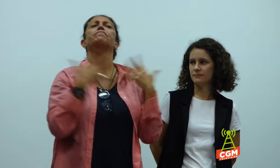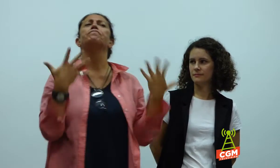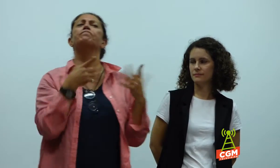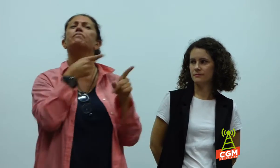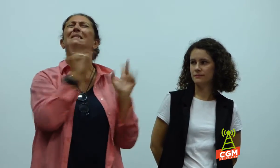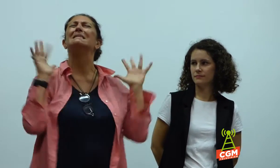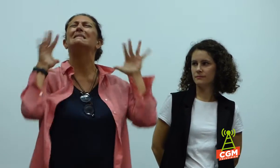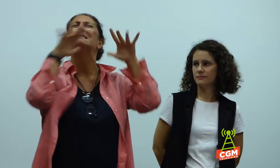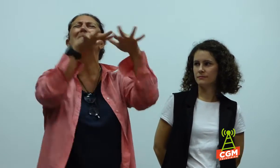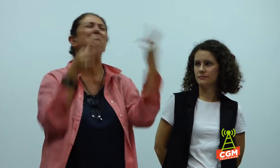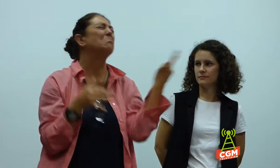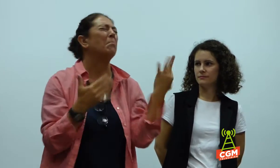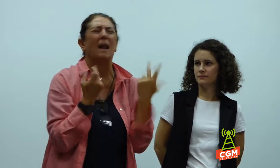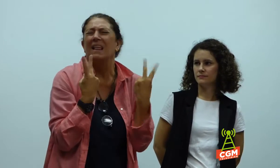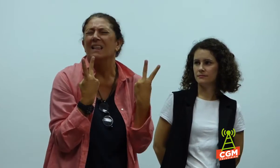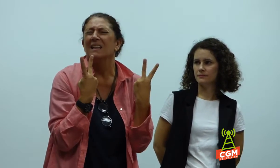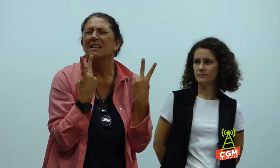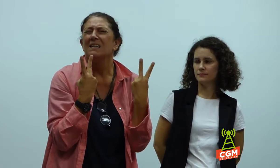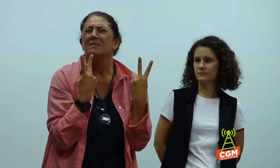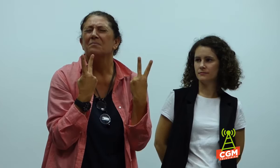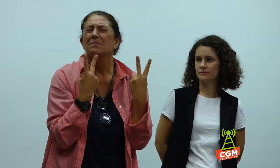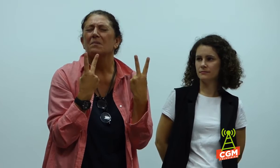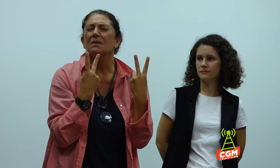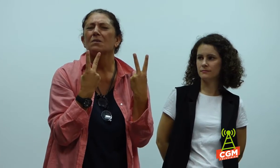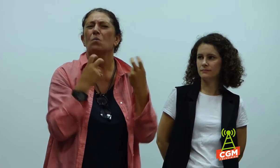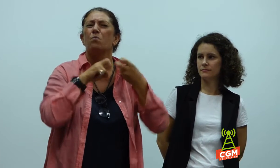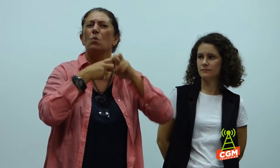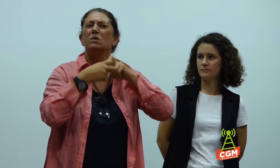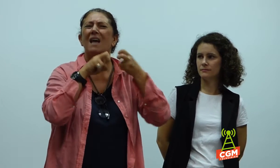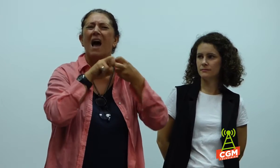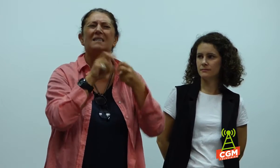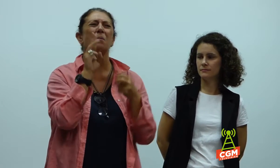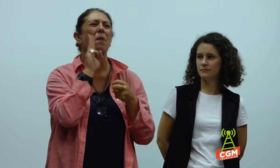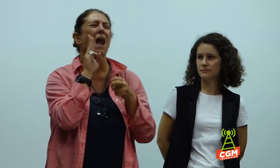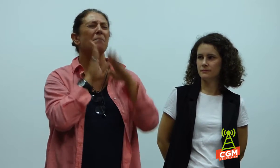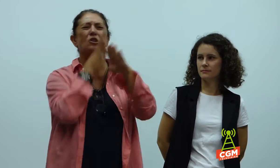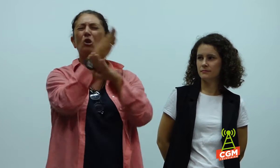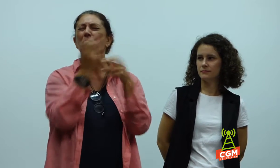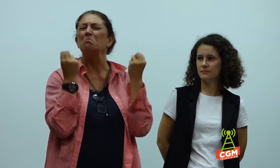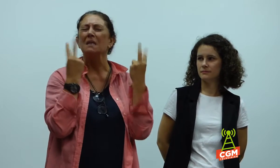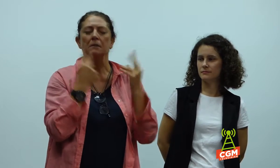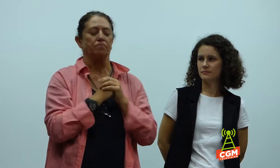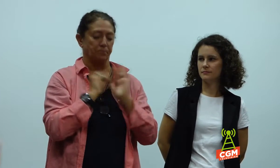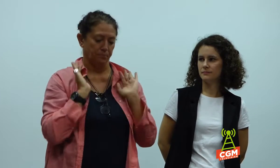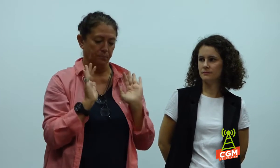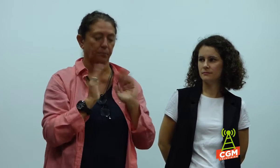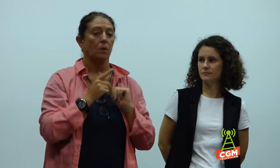tantísimos intérpretes, típicos intérpretes de diferentes lenguas de signos, ha demostrado que también somos ricos en cuanto a lengua y diferentes